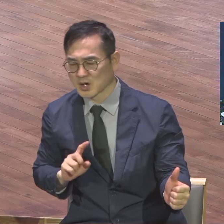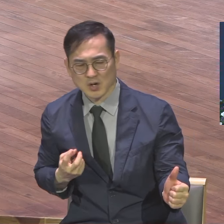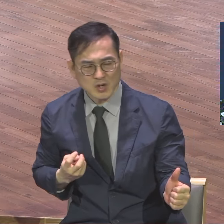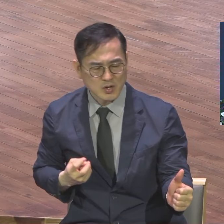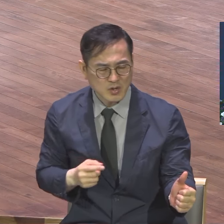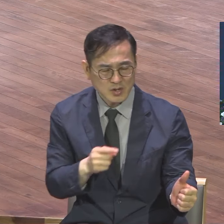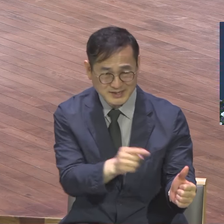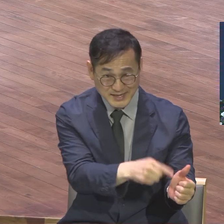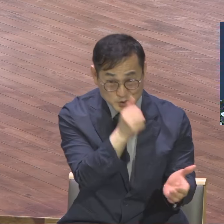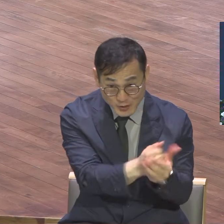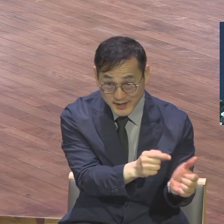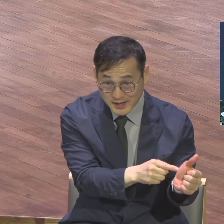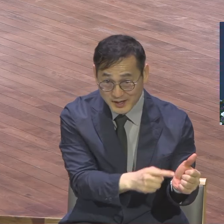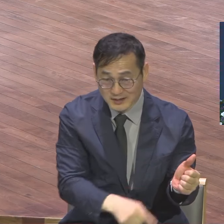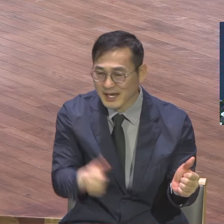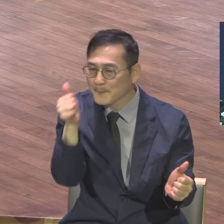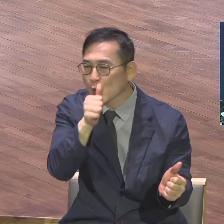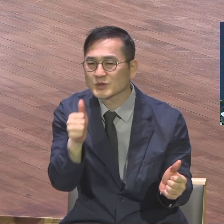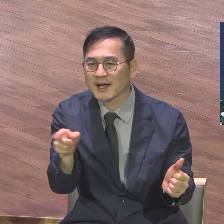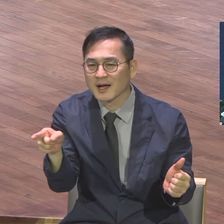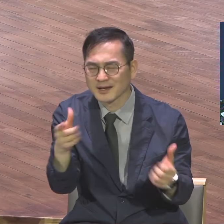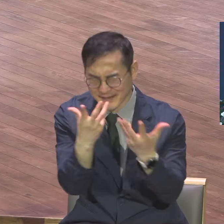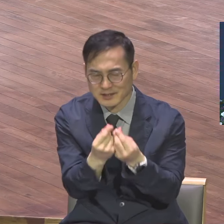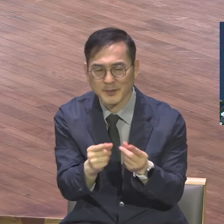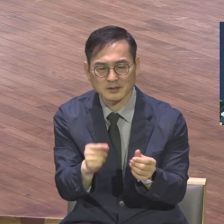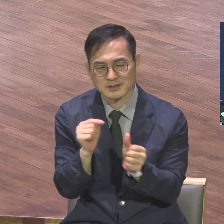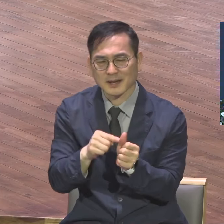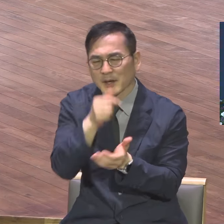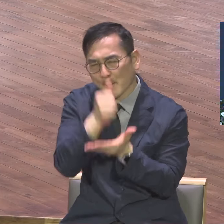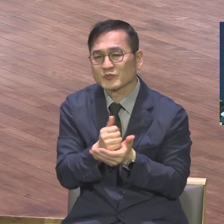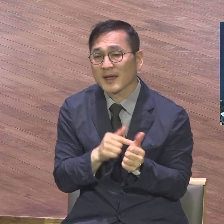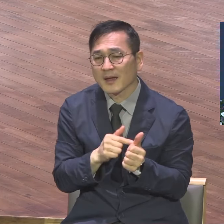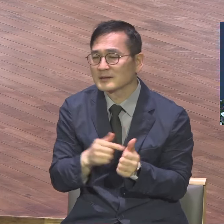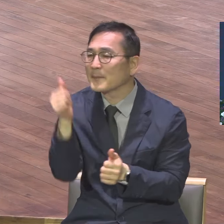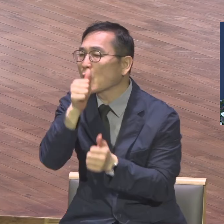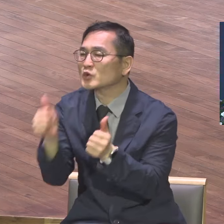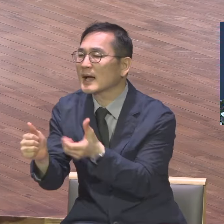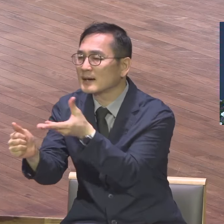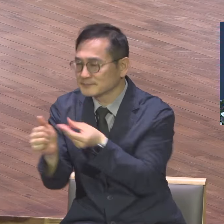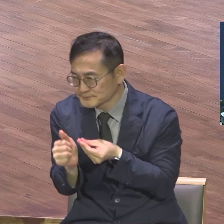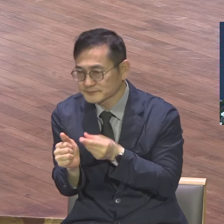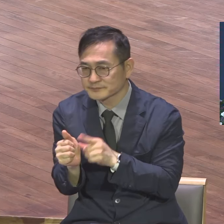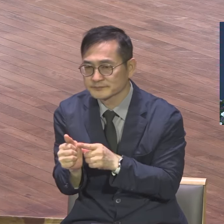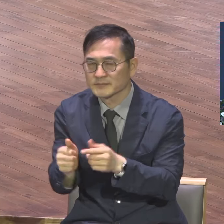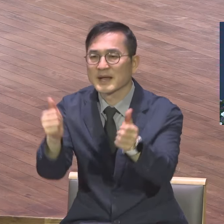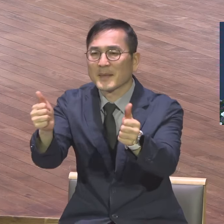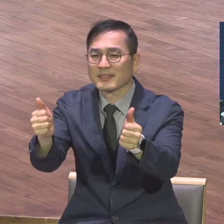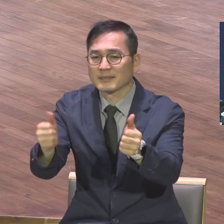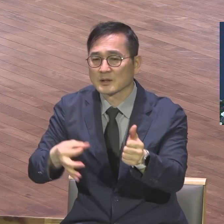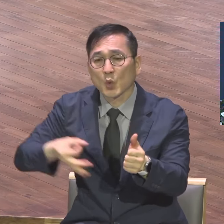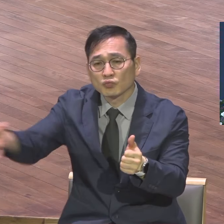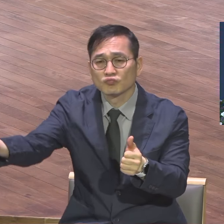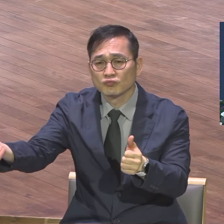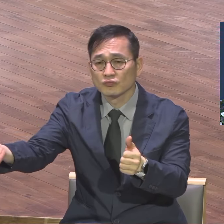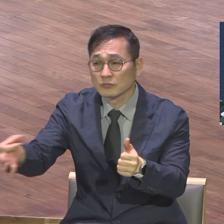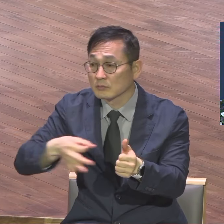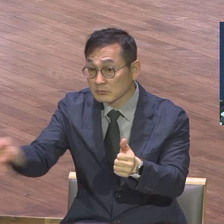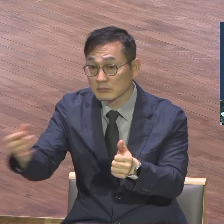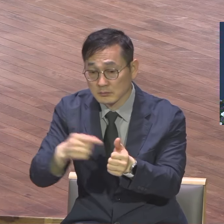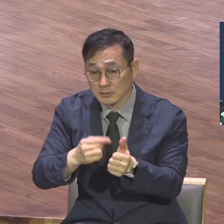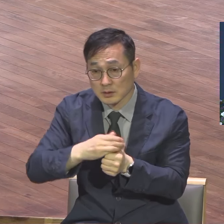죄를 지었는데 변호사비 사가지고 아주 그렇게 해방 끄집어내려 하니까 돈이 들잖아요. 그